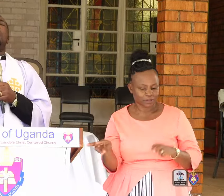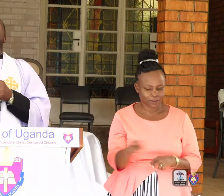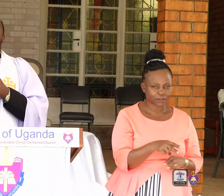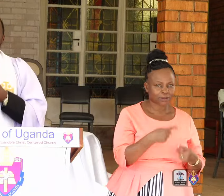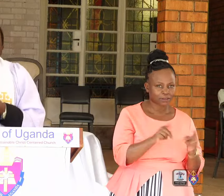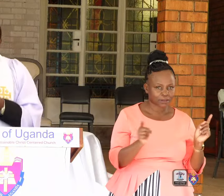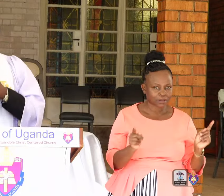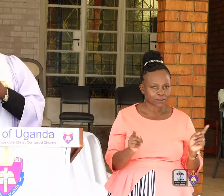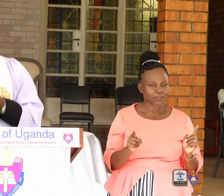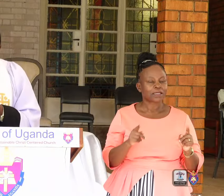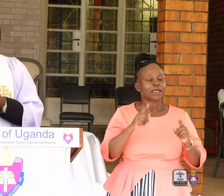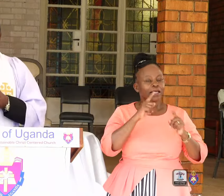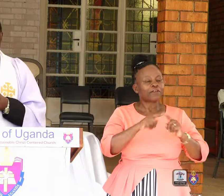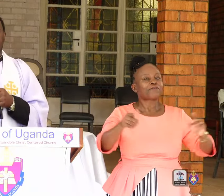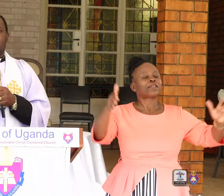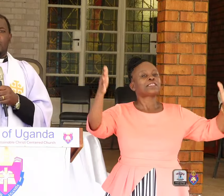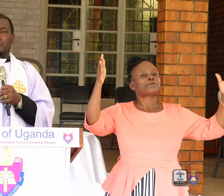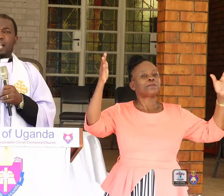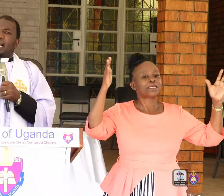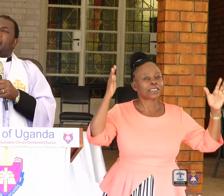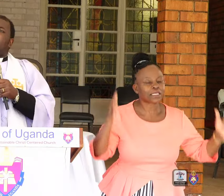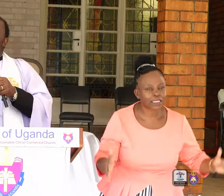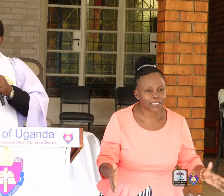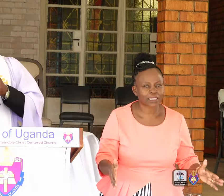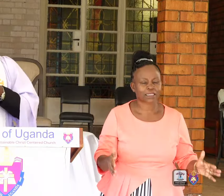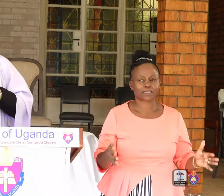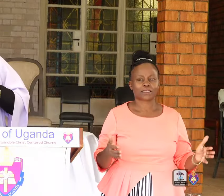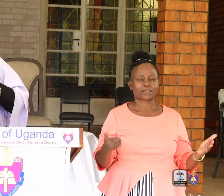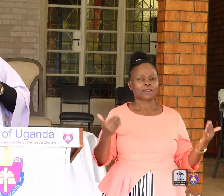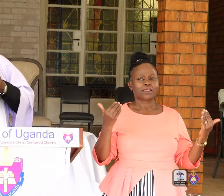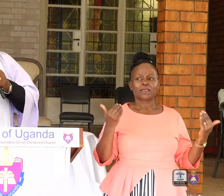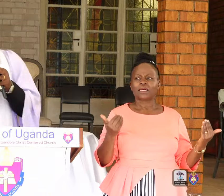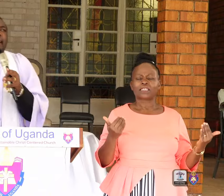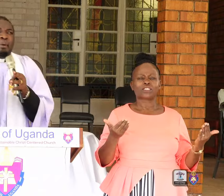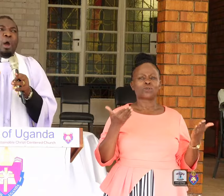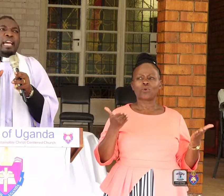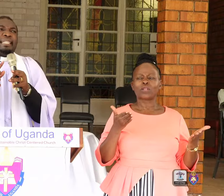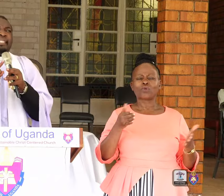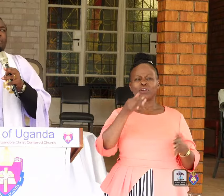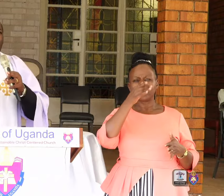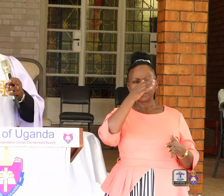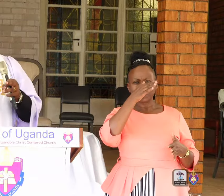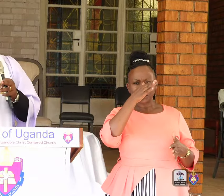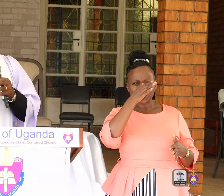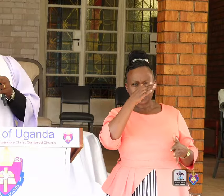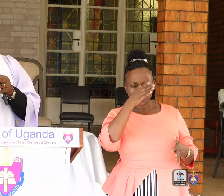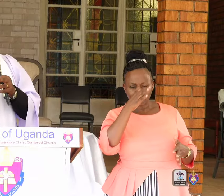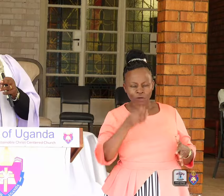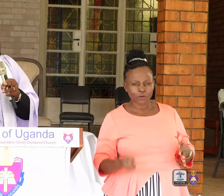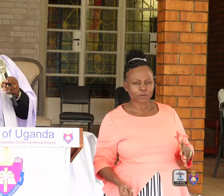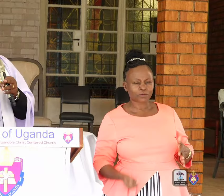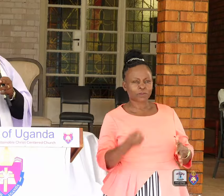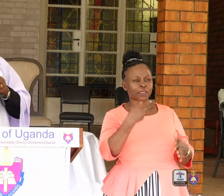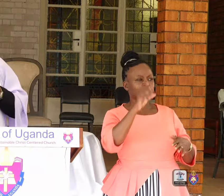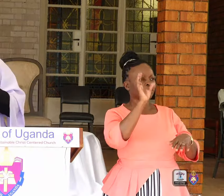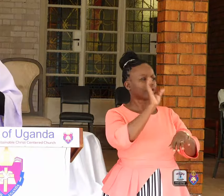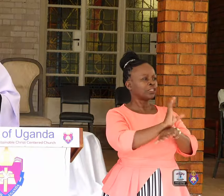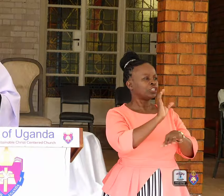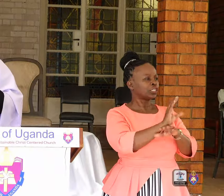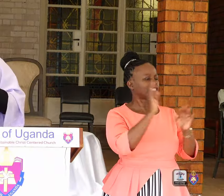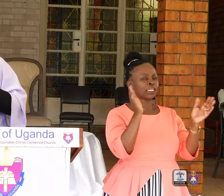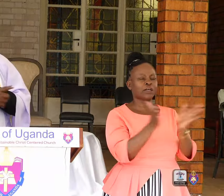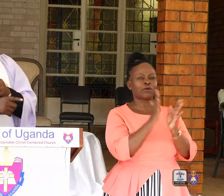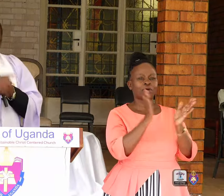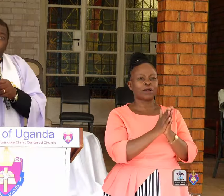o enjawulo nene hakati waliwe ekirimbo ekisituse nti buli kanisa yaba